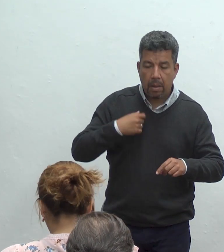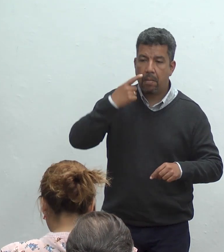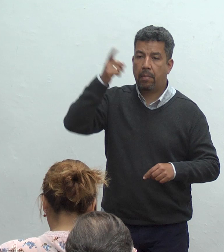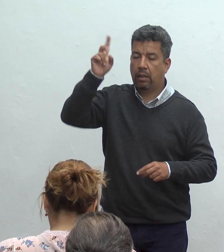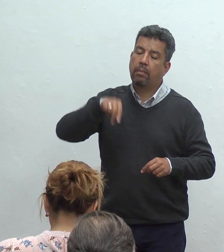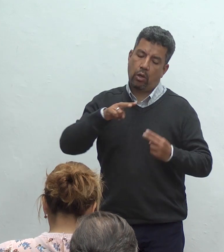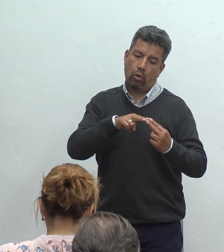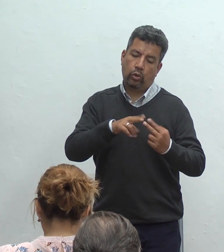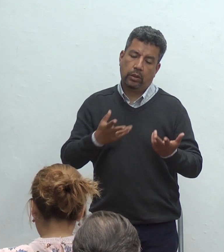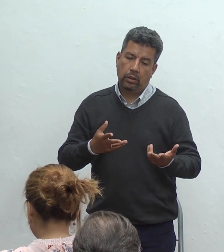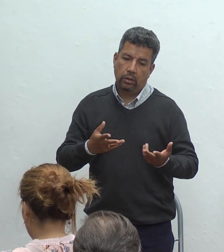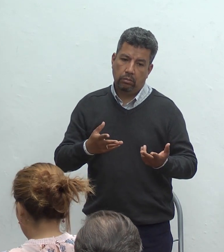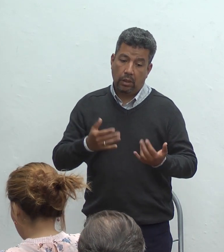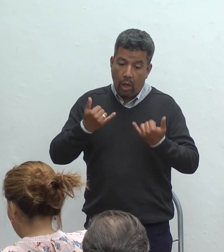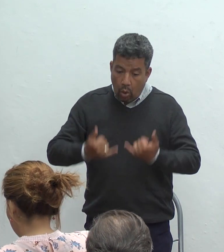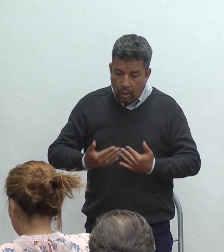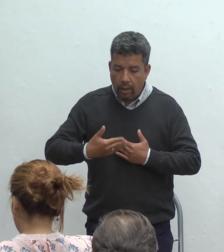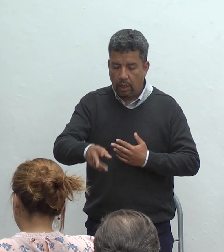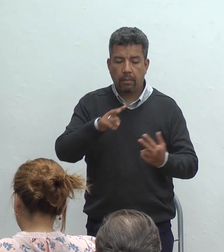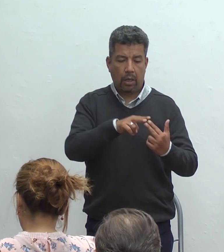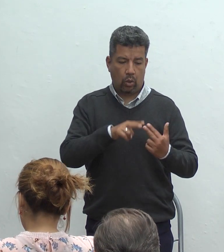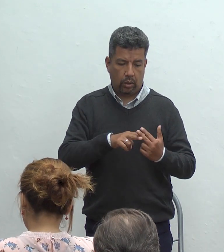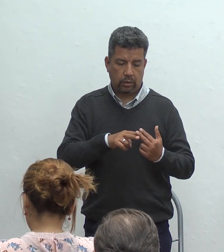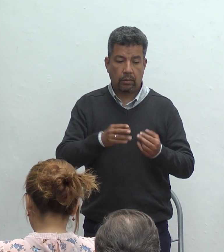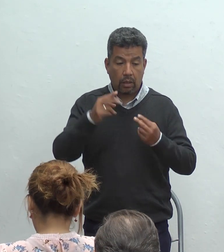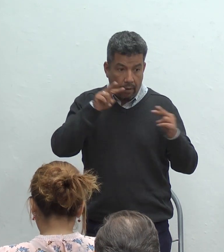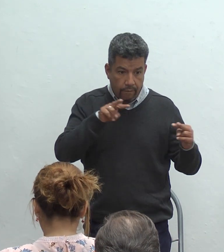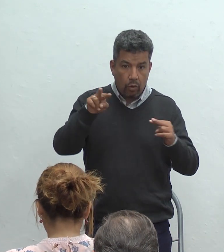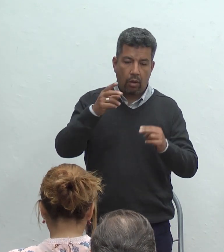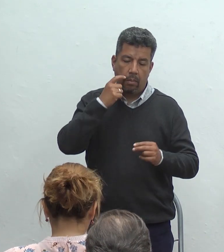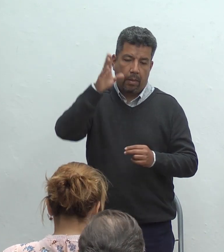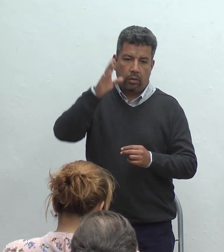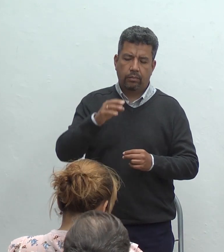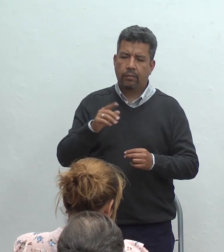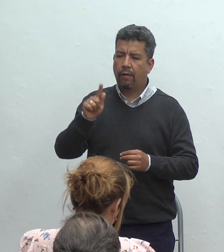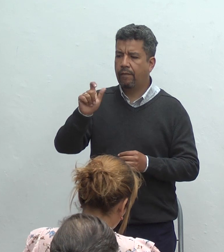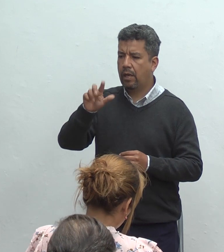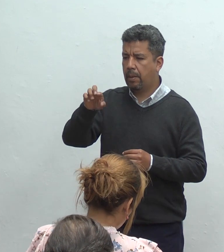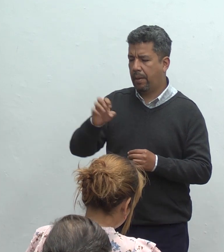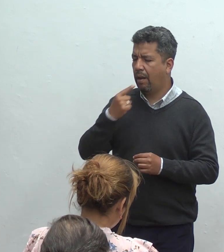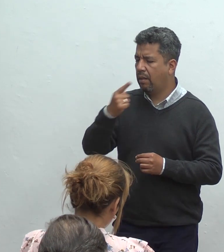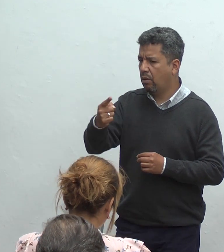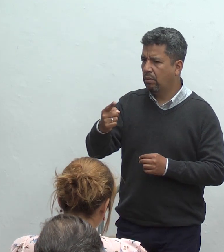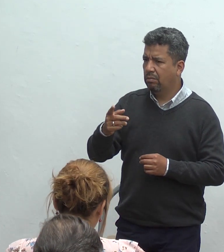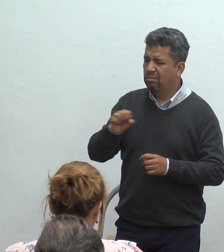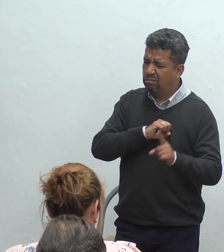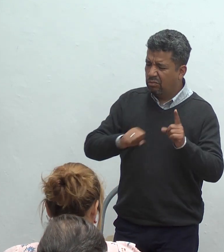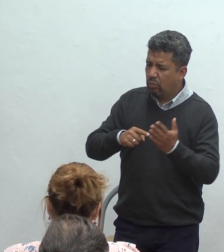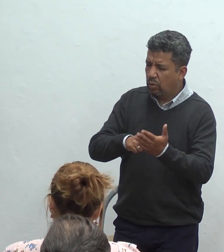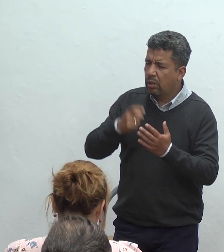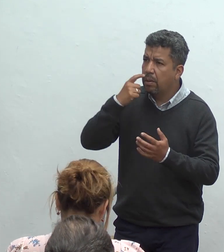Padre conoceríais, y desde ahora le conocéis y le habéis visto. Felipe le dijo: Señor,